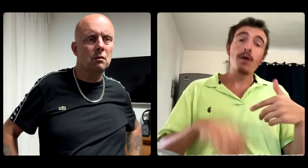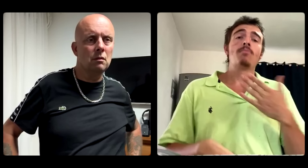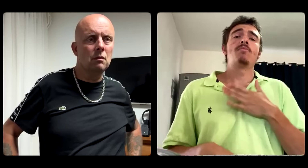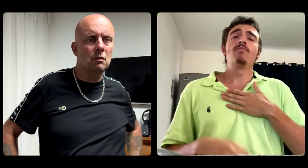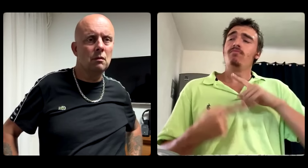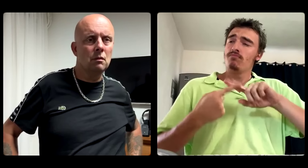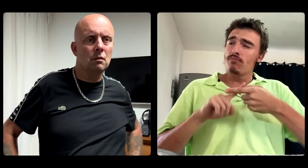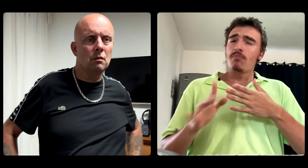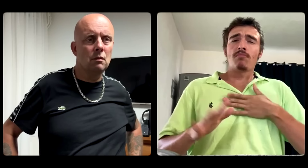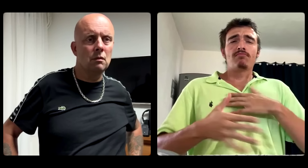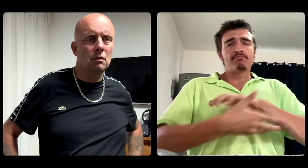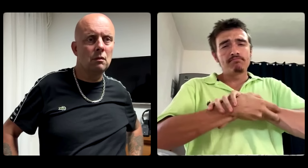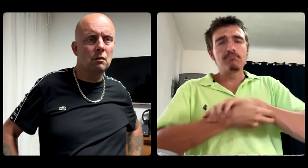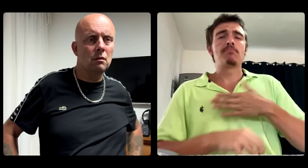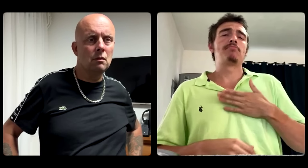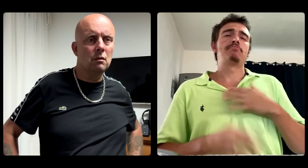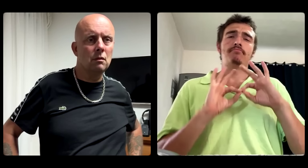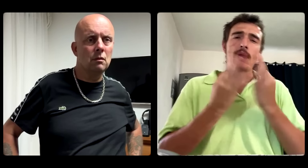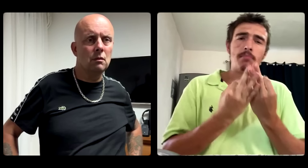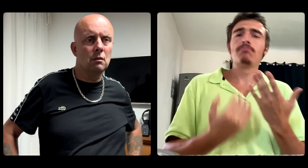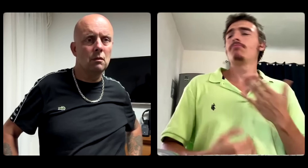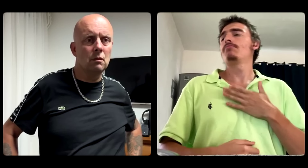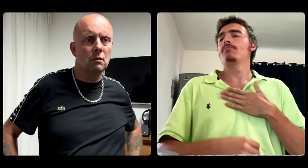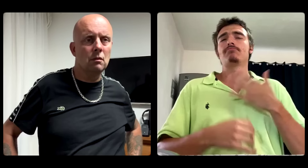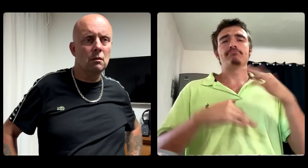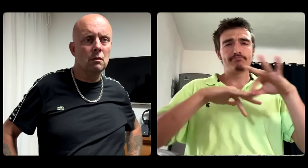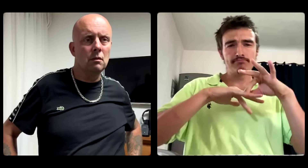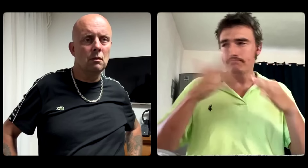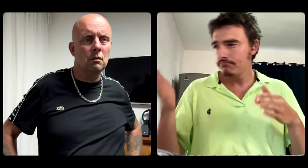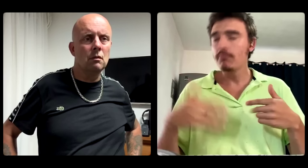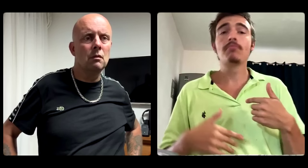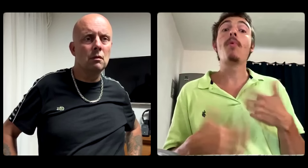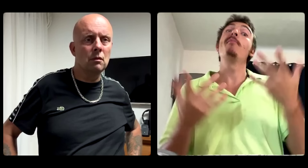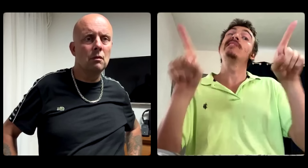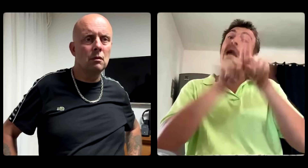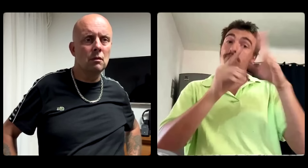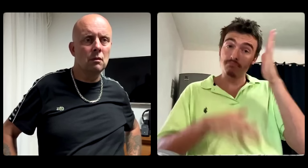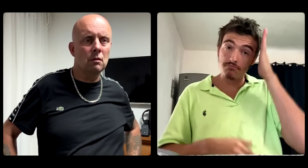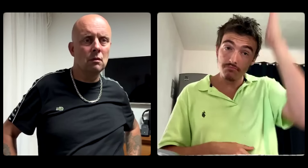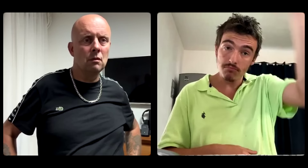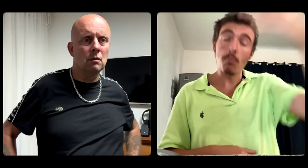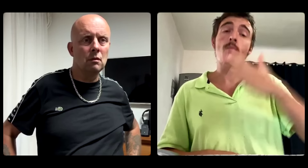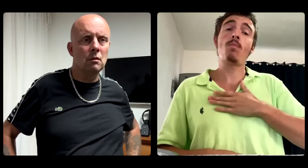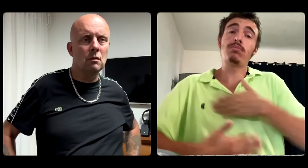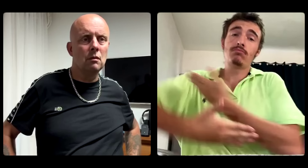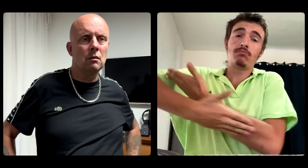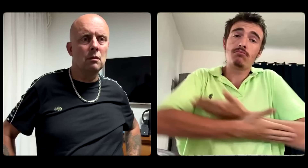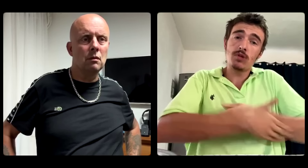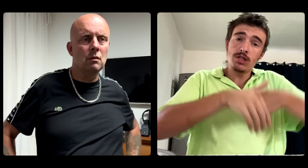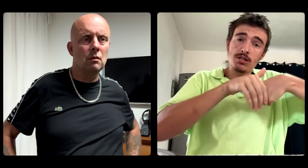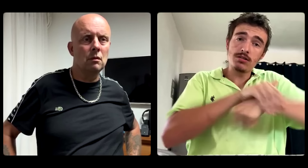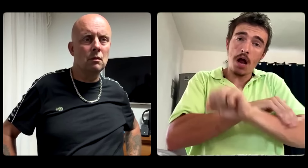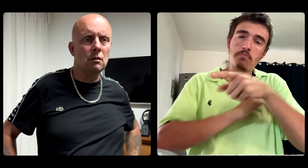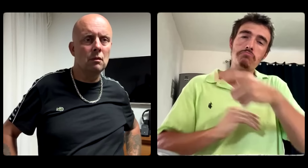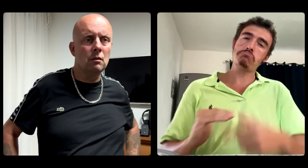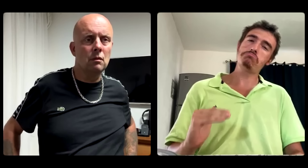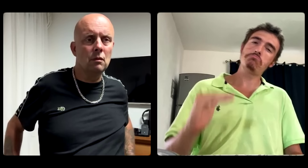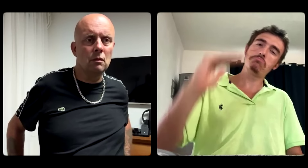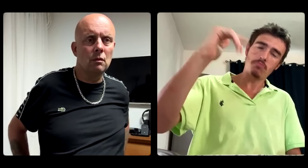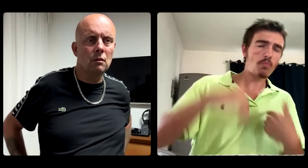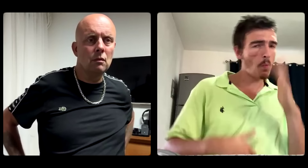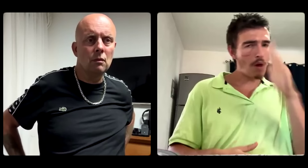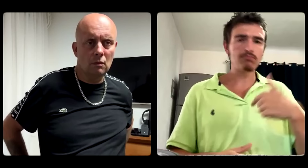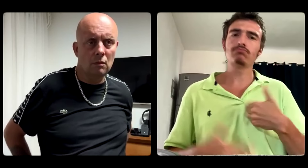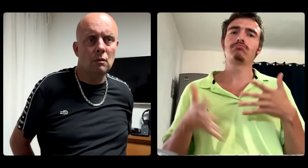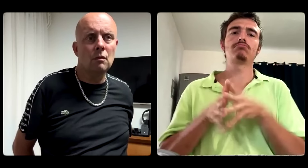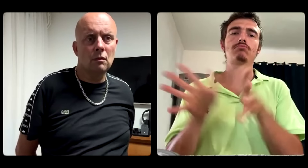Alleen dat, weet je wat, ik heb geen zin om over hem te praten, snap je? Ik zeg gewoon, het was gewoon fucking vies. Dat is het enige wat ik erover kwijt